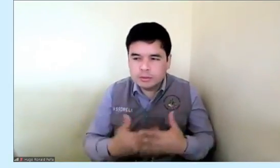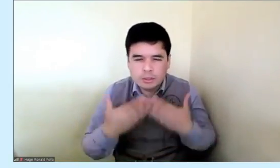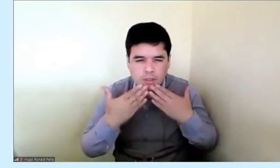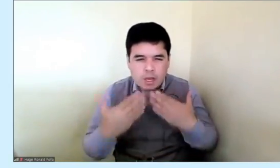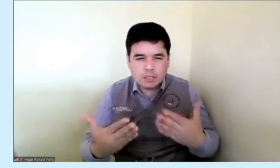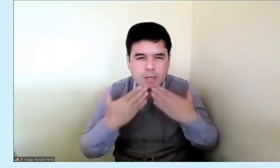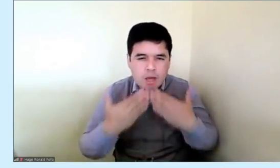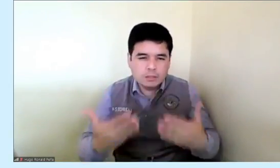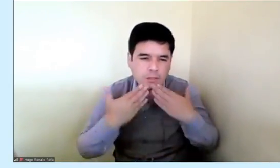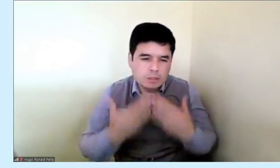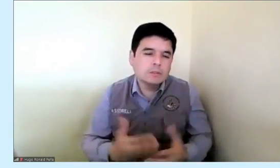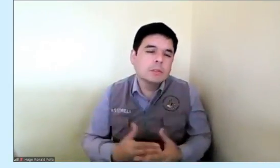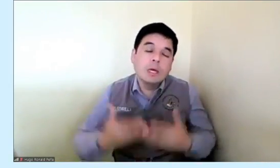Gracias a todos. Gracias.